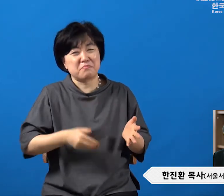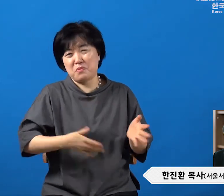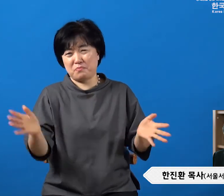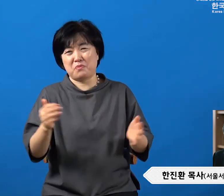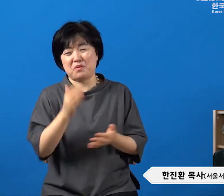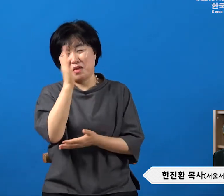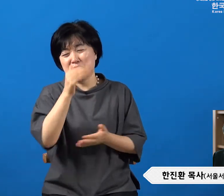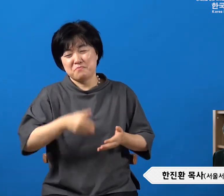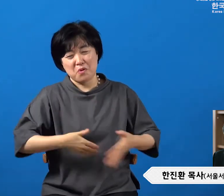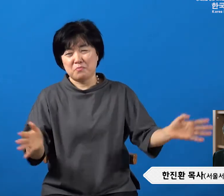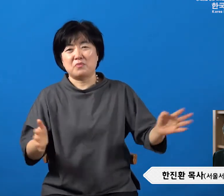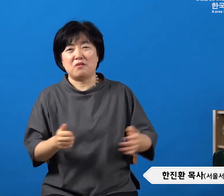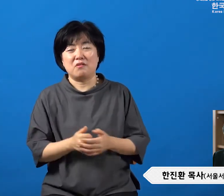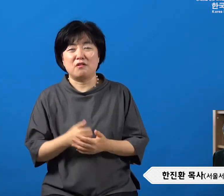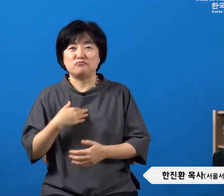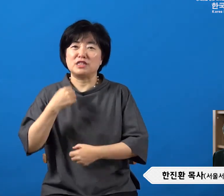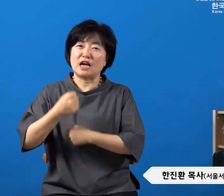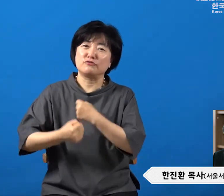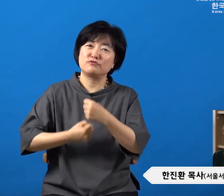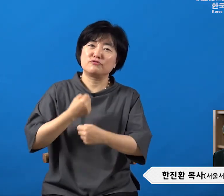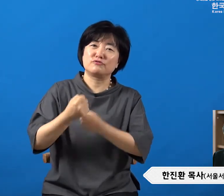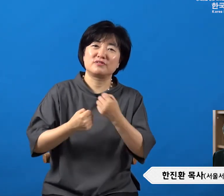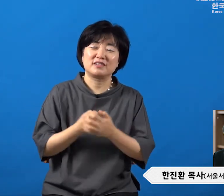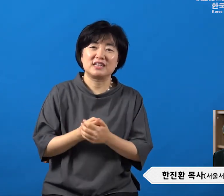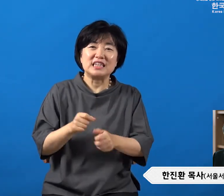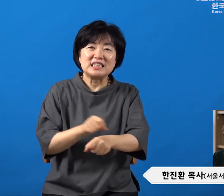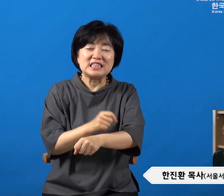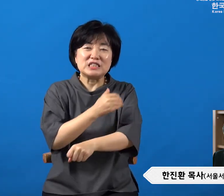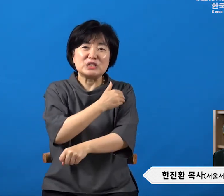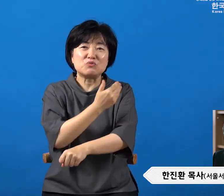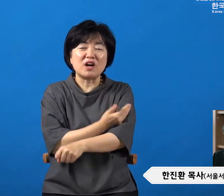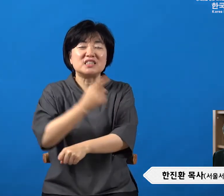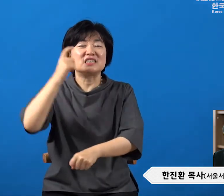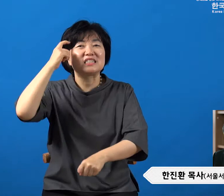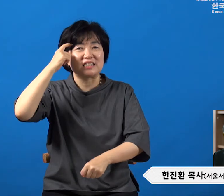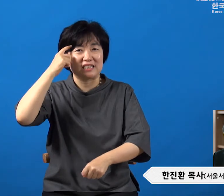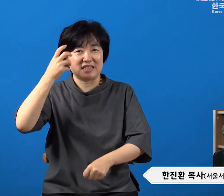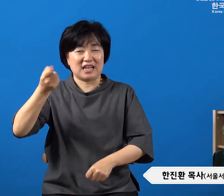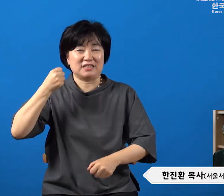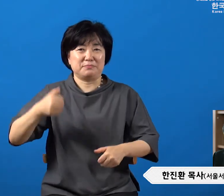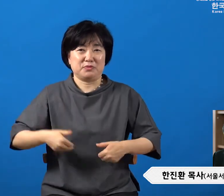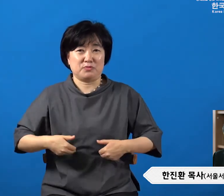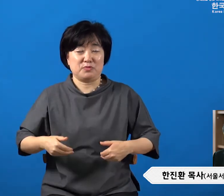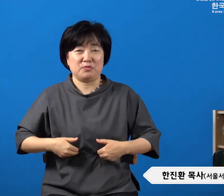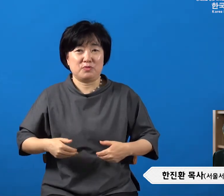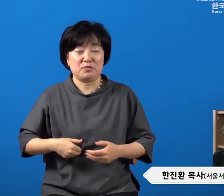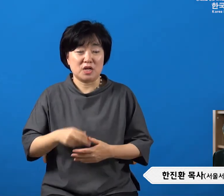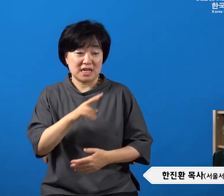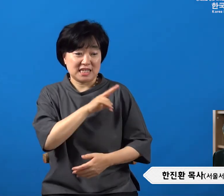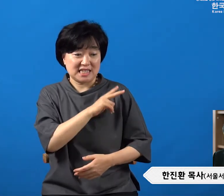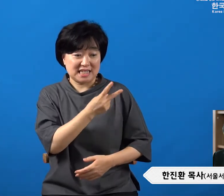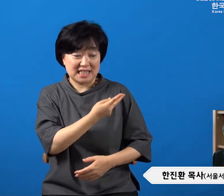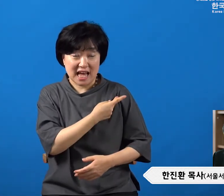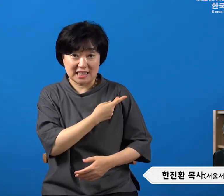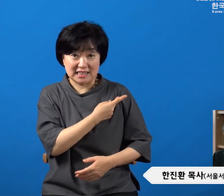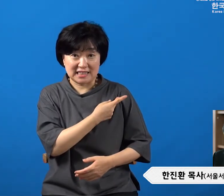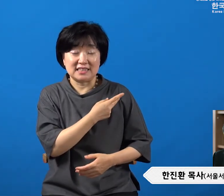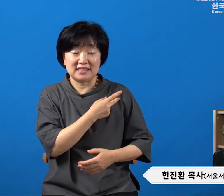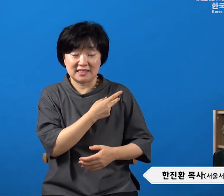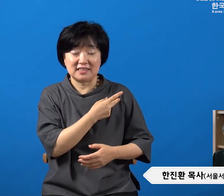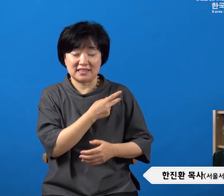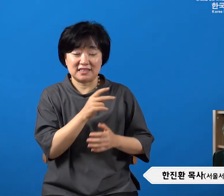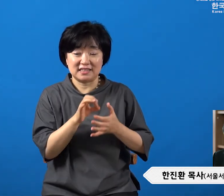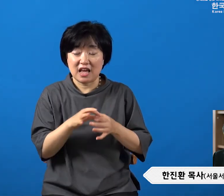넘어선 자유인이다, 그렇게 생각을 하는 것입니다. 특권의식을 가지고 있습니다. 이단의 교주들